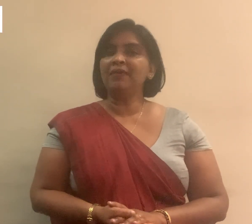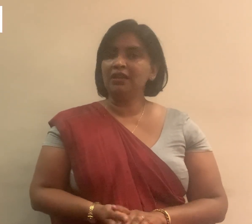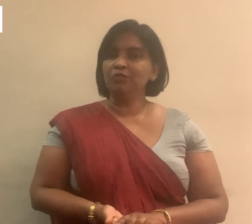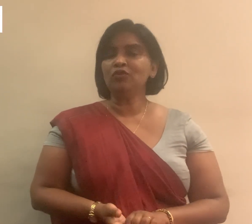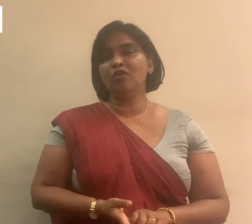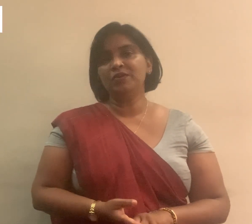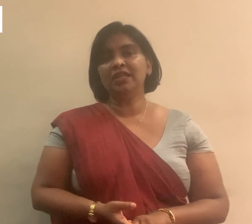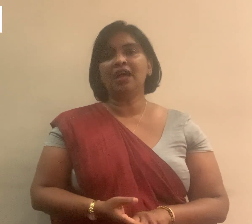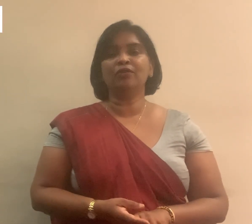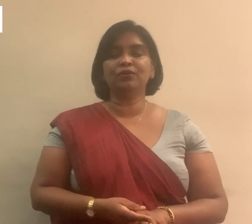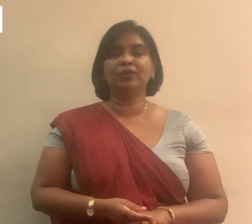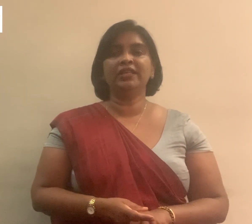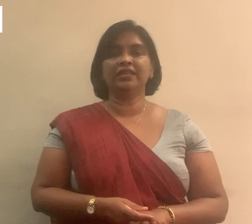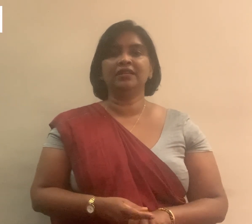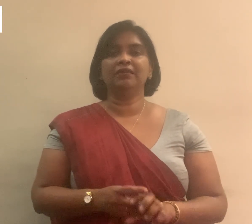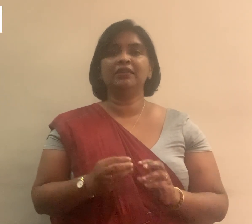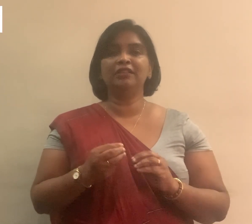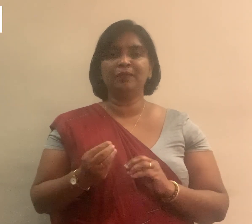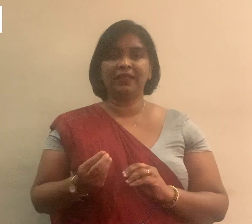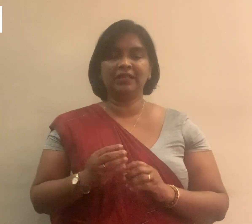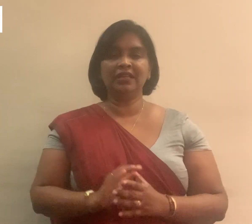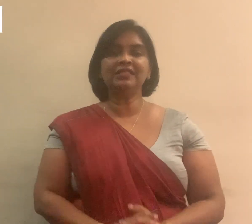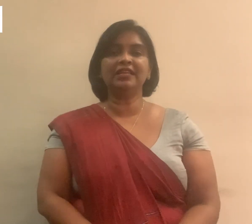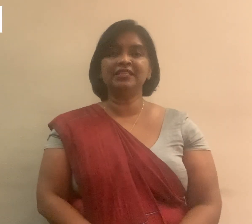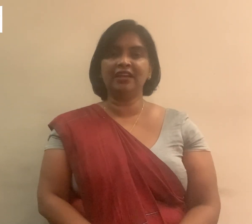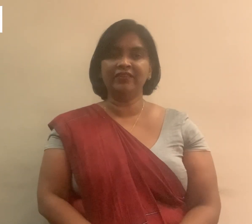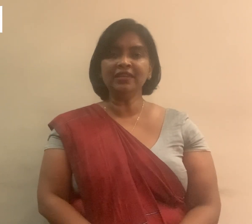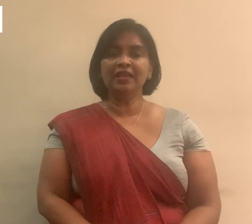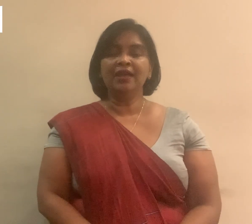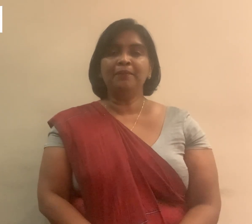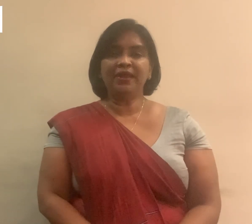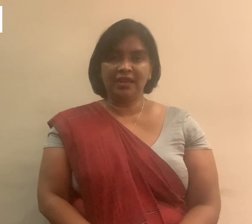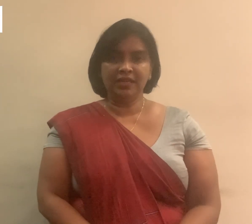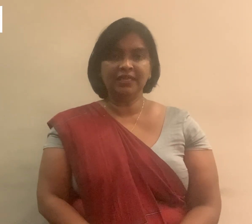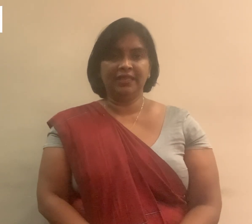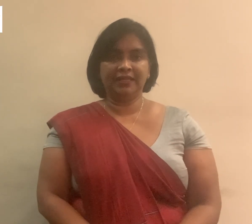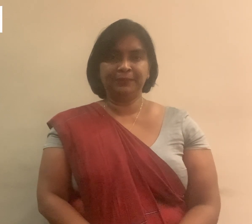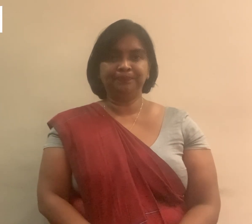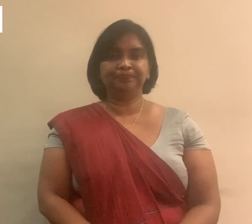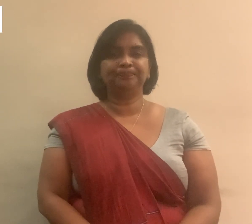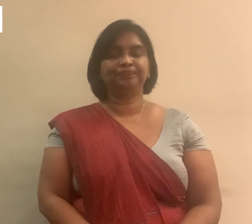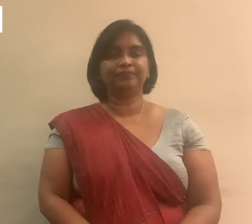බලමු කොහොමද අකුරු වලින් ඉදිරිපත් කරලා සංඥාවෙන් පෙන්වන්නේ කියන එක.